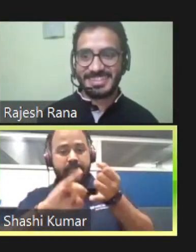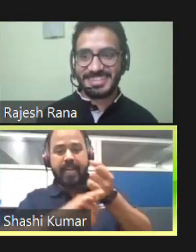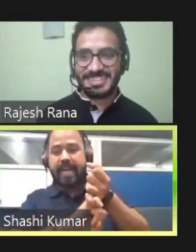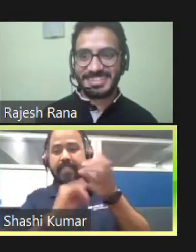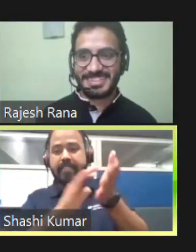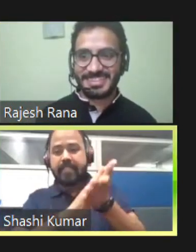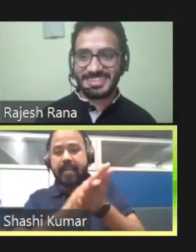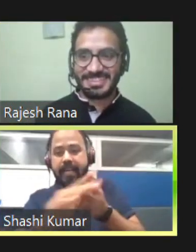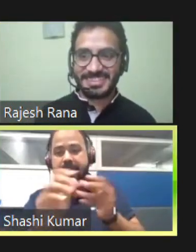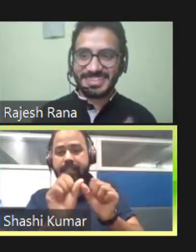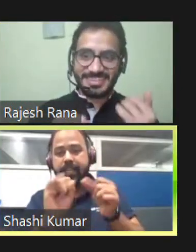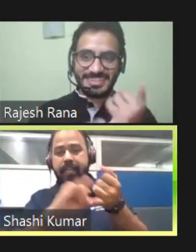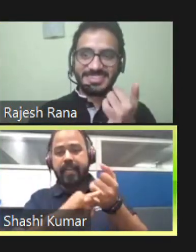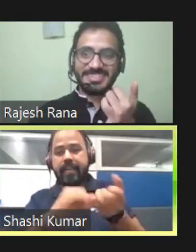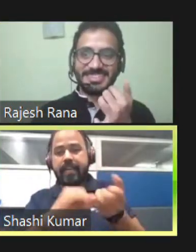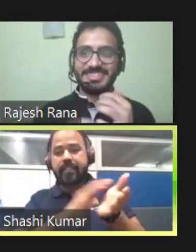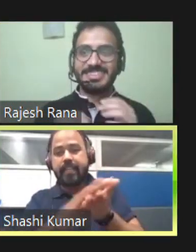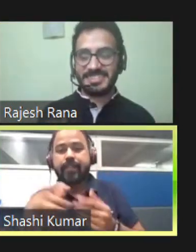नहीं बोलेंगे